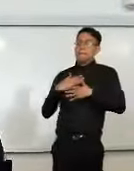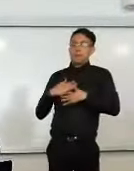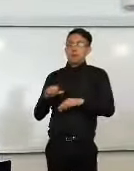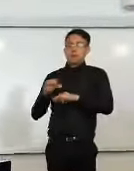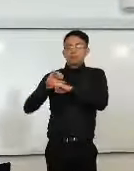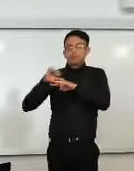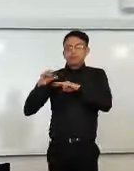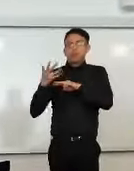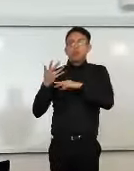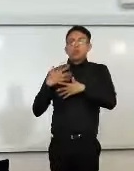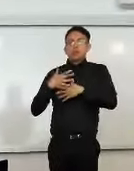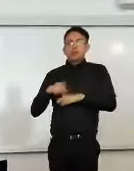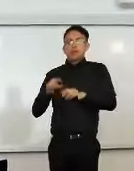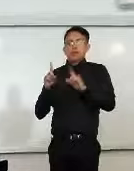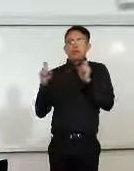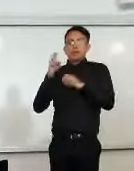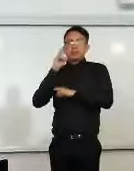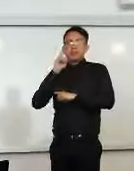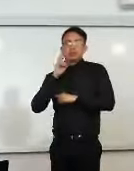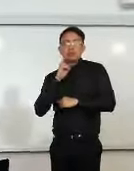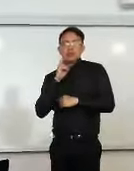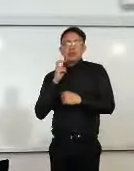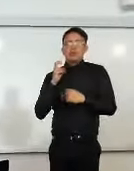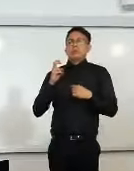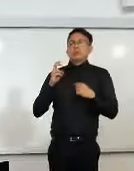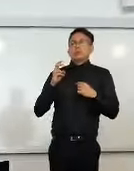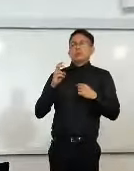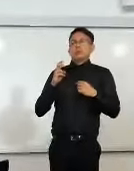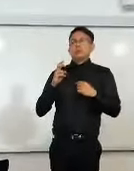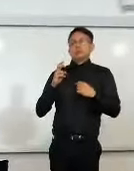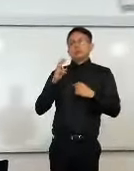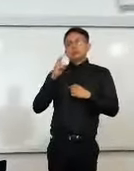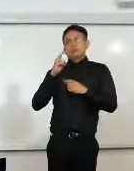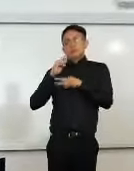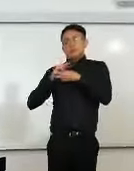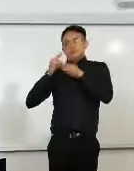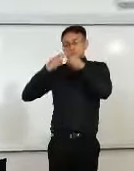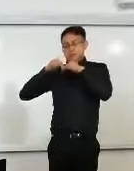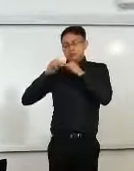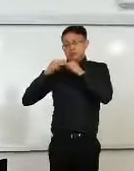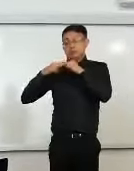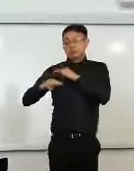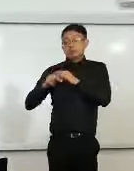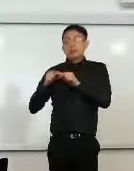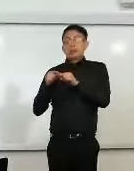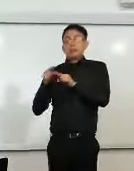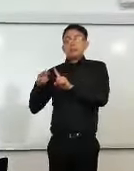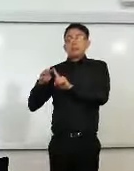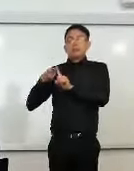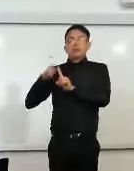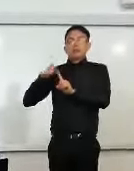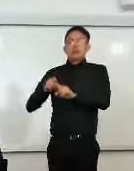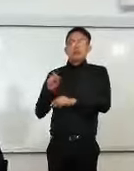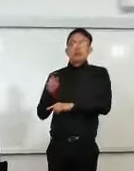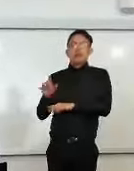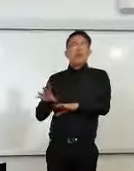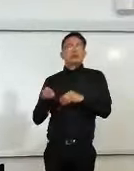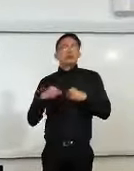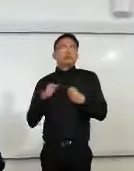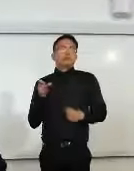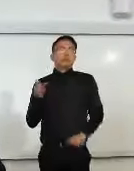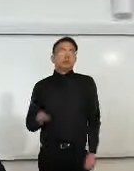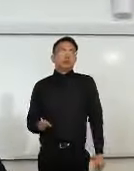y salud, y específicamente en derechos sexuales y reproductivos, requiere el consentimiento informado de las personas con discapacidad. De todas,